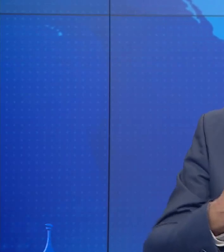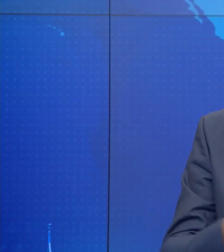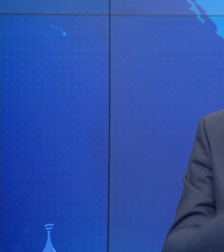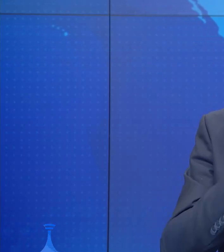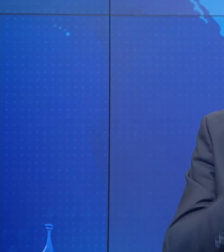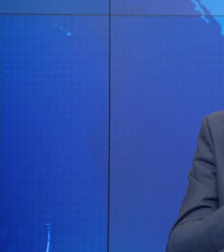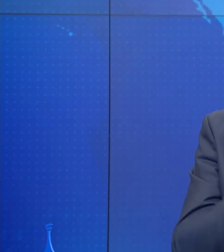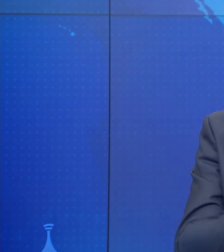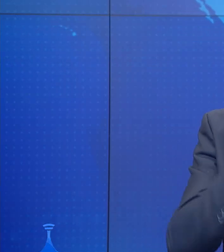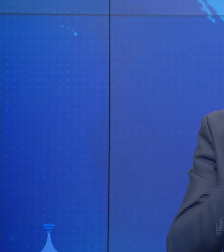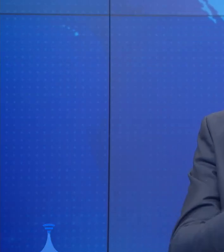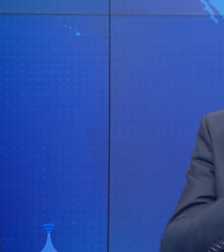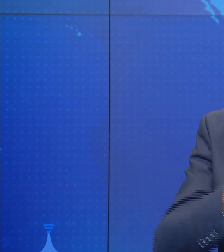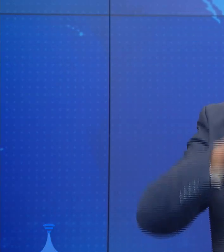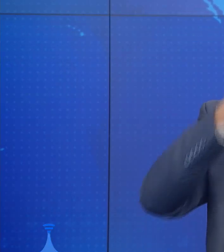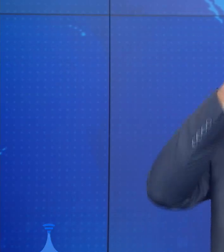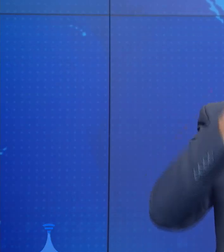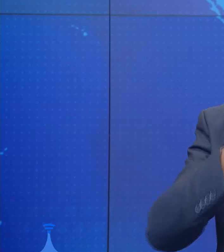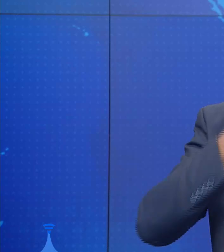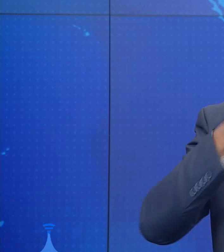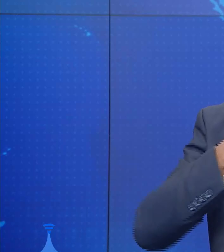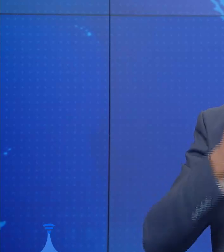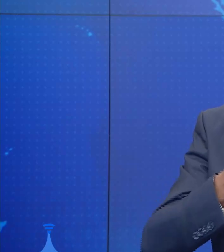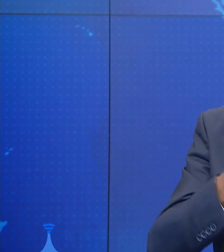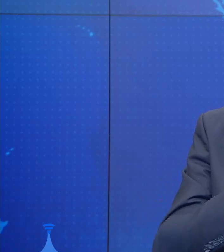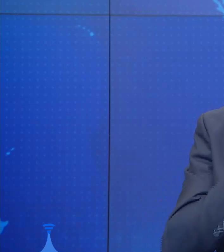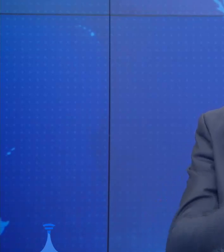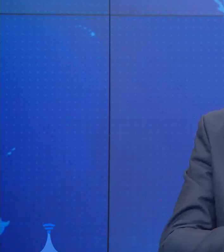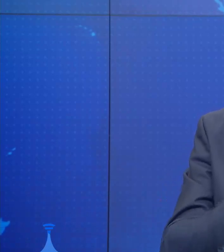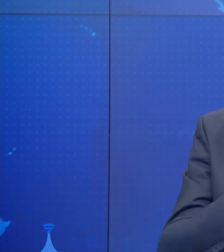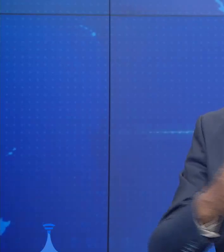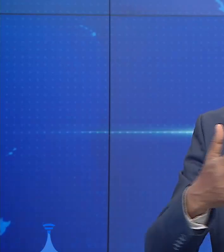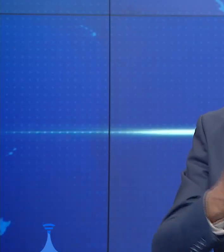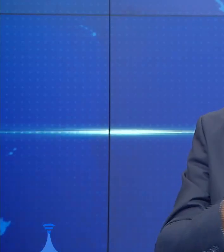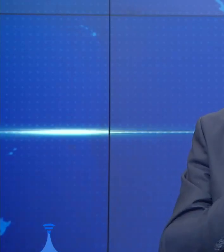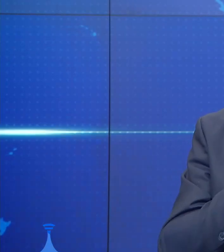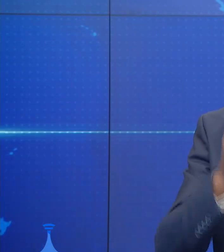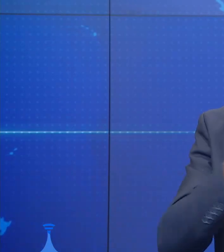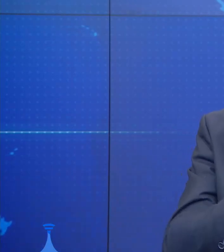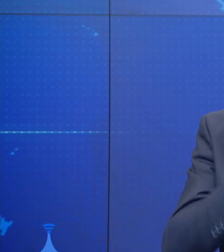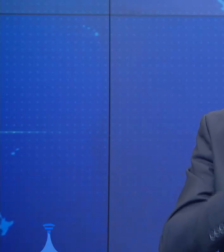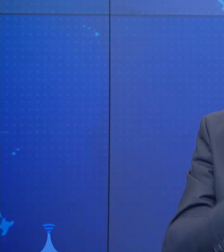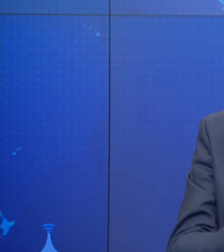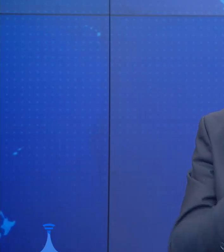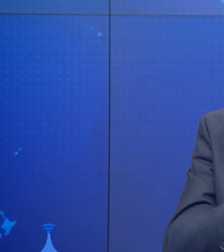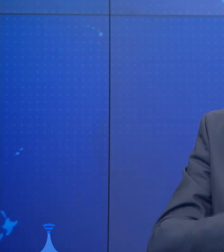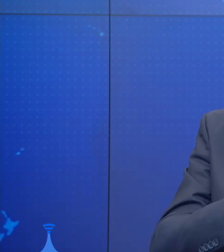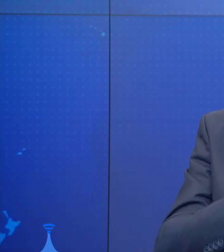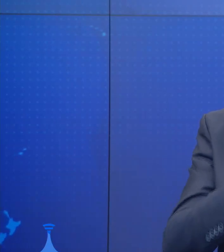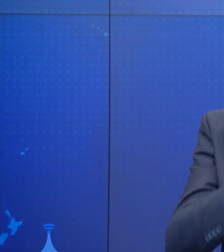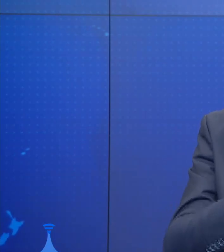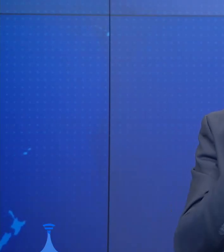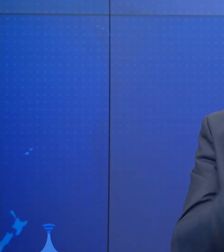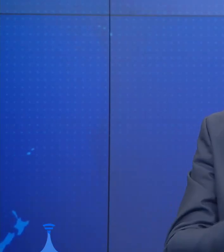አስተዋጽኦ ስላለው በትኩረት ሊሰራ እንደሚገባ ምሁራን ተናግረዋል። የዓለም አቀፍ የውሃ ቀን በአርባ ምንጭ